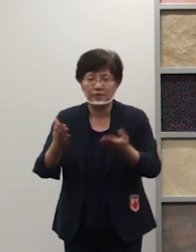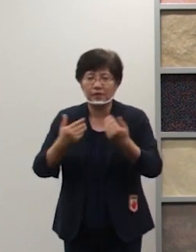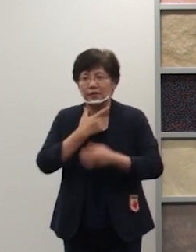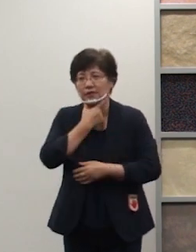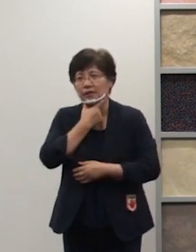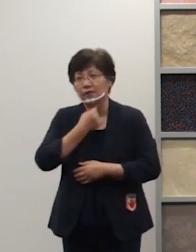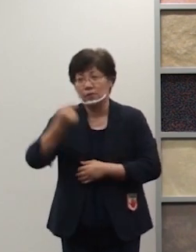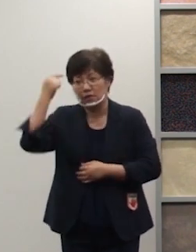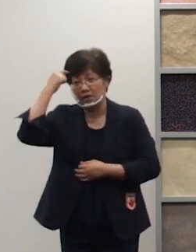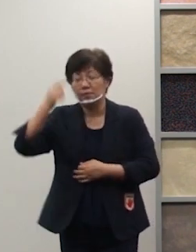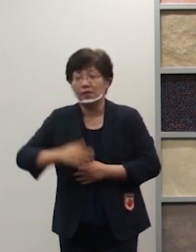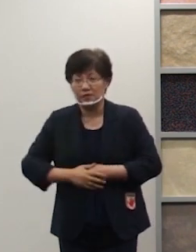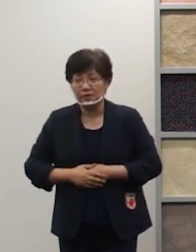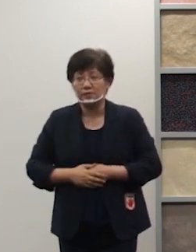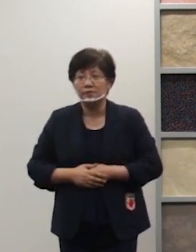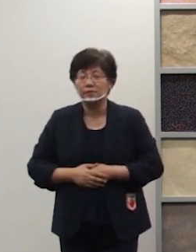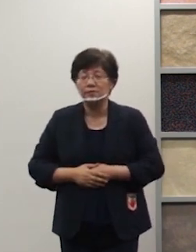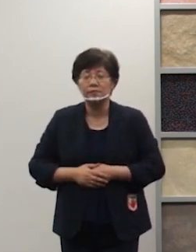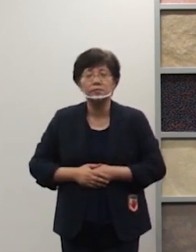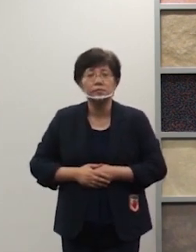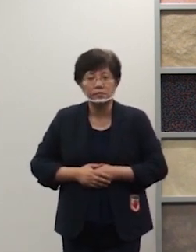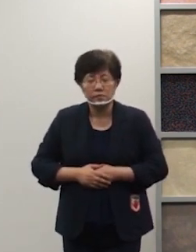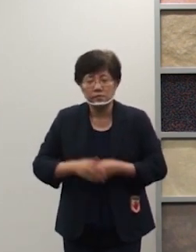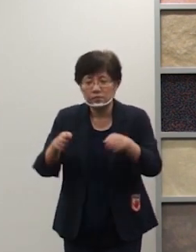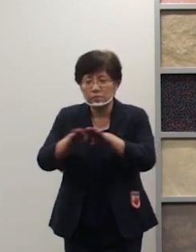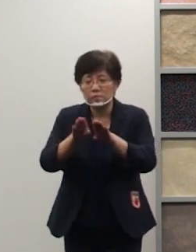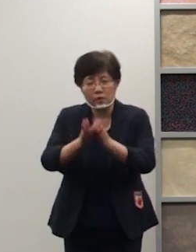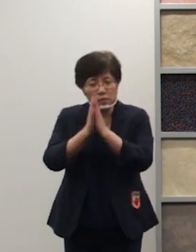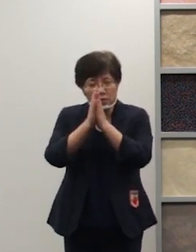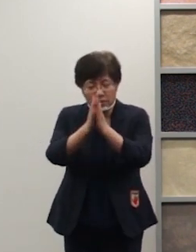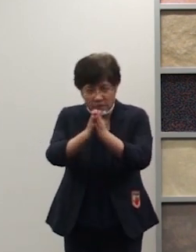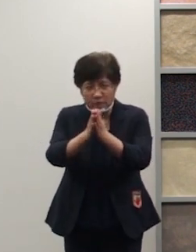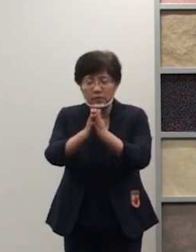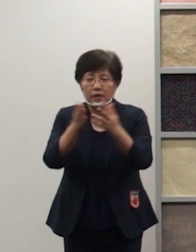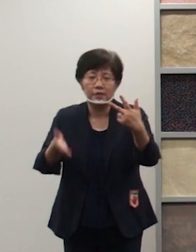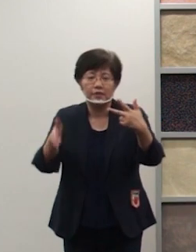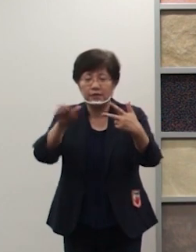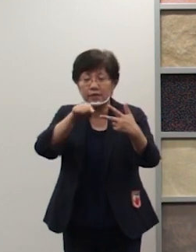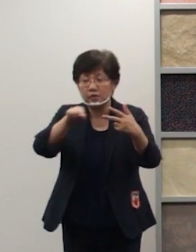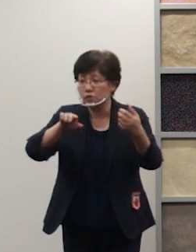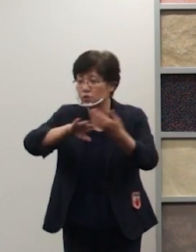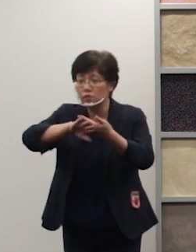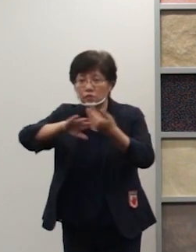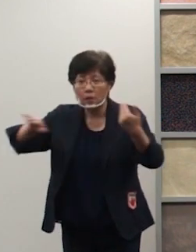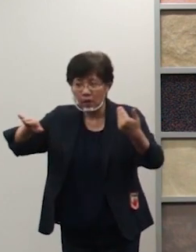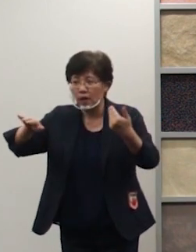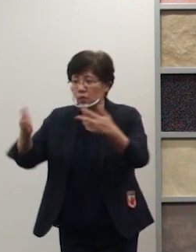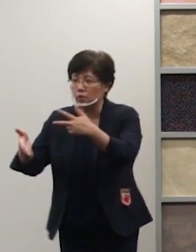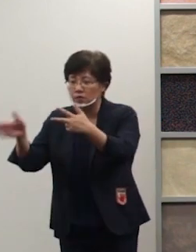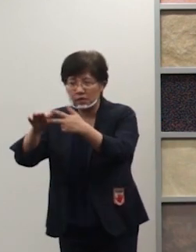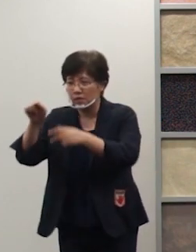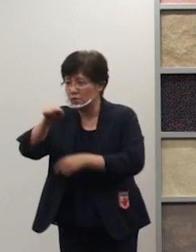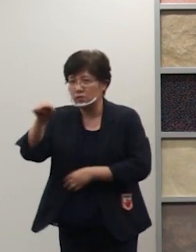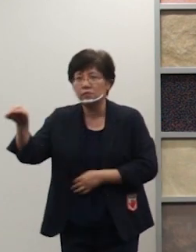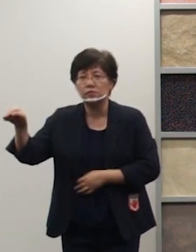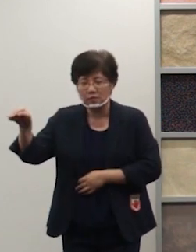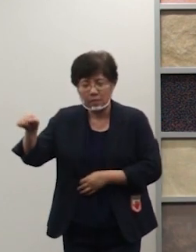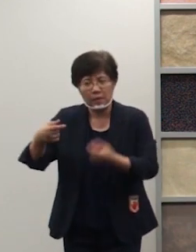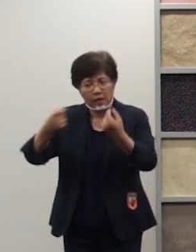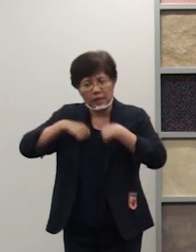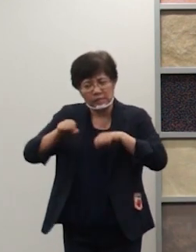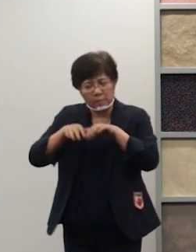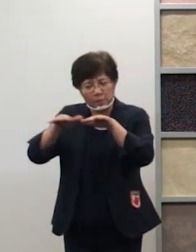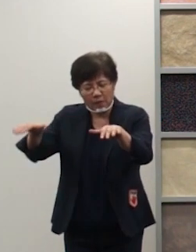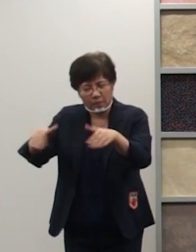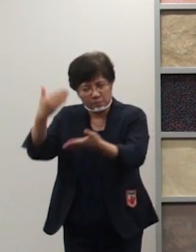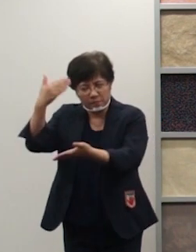します。また休業要請の対象施設となっていない施設につきましても感染拡大防止